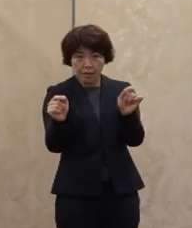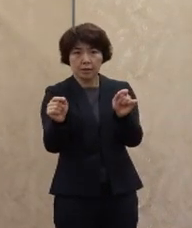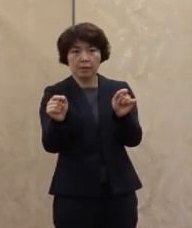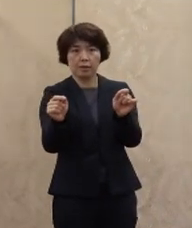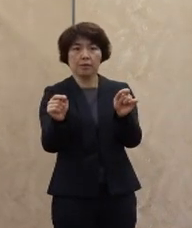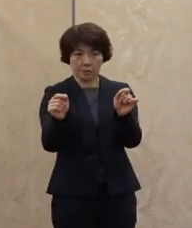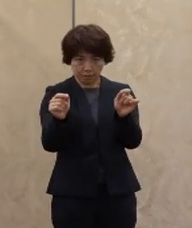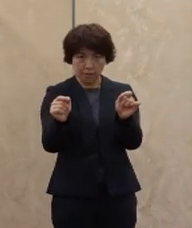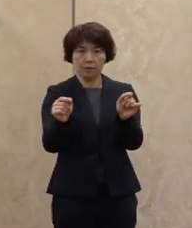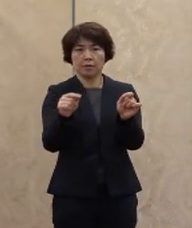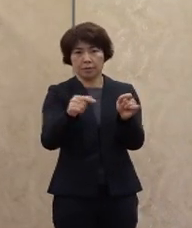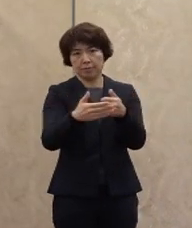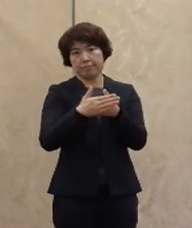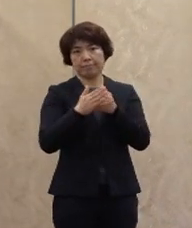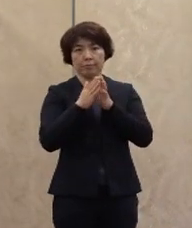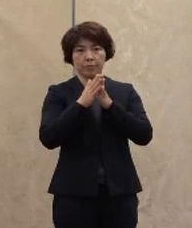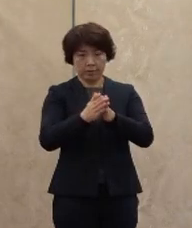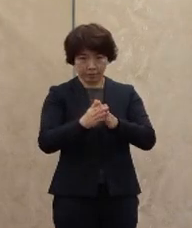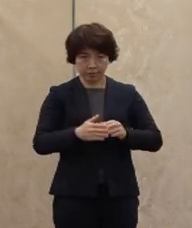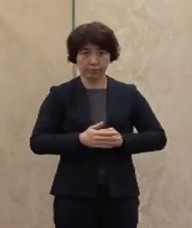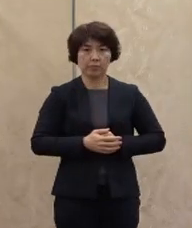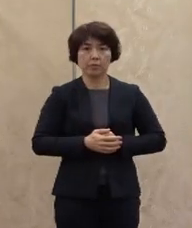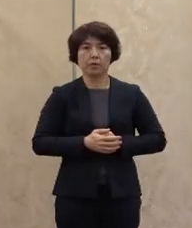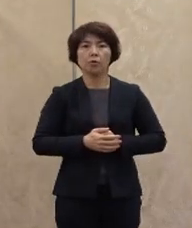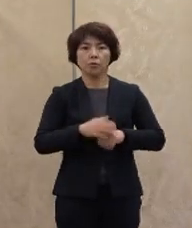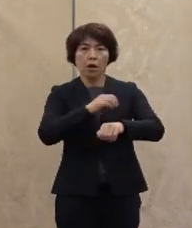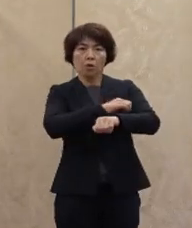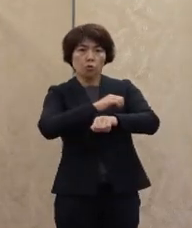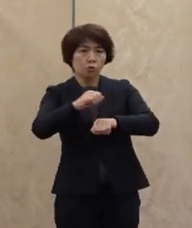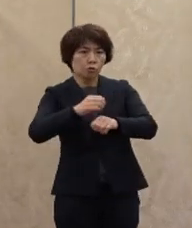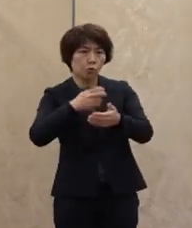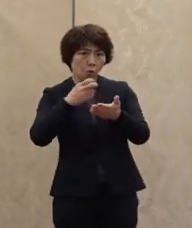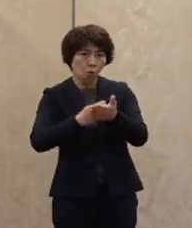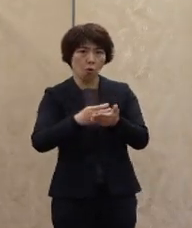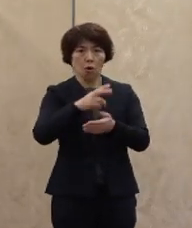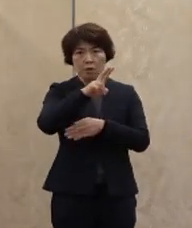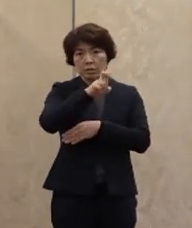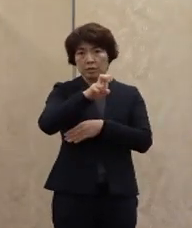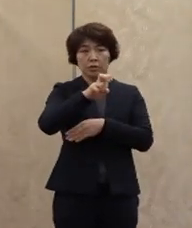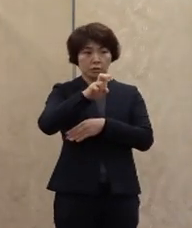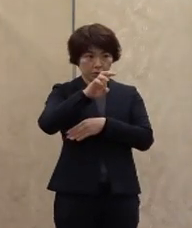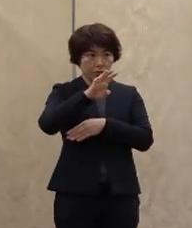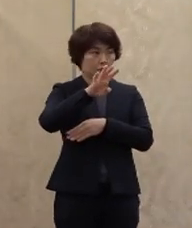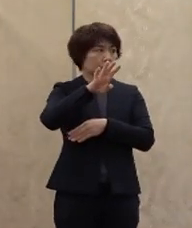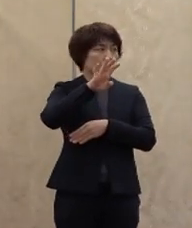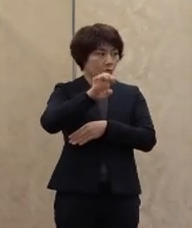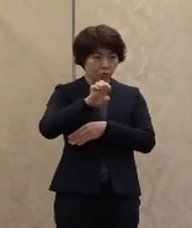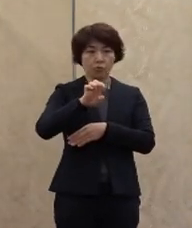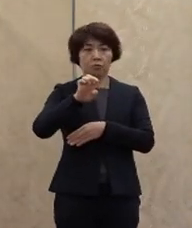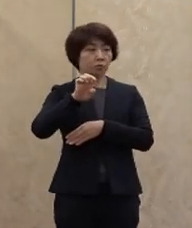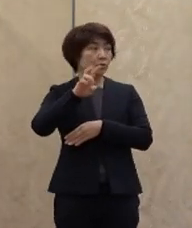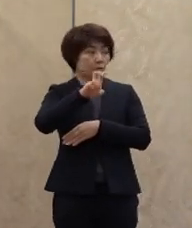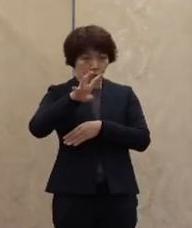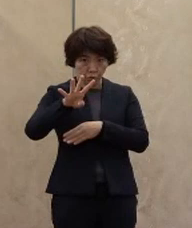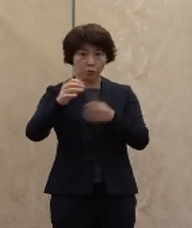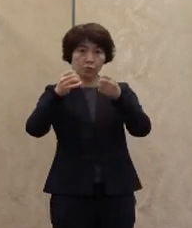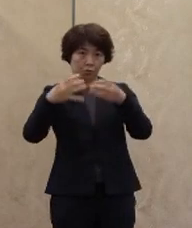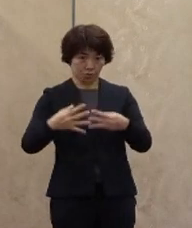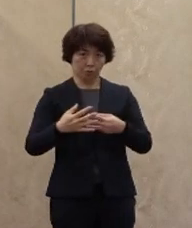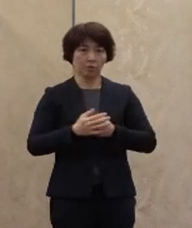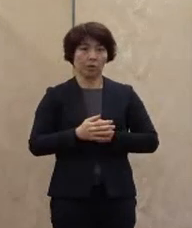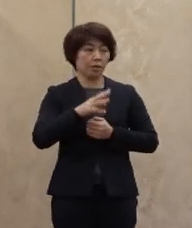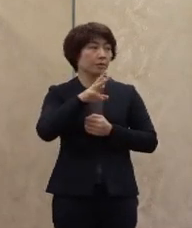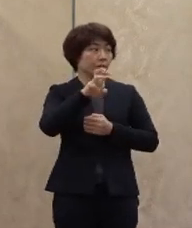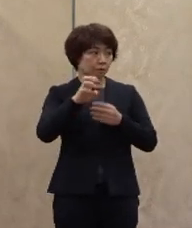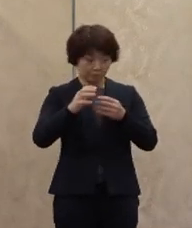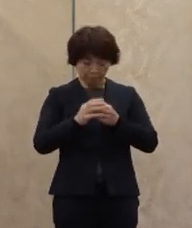お願いをいたします。これは特措法24条9項に基づくお願いです。次お願いします。これにご協力いただいた